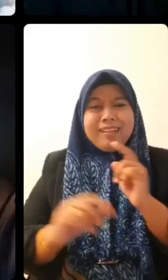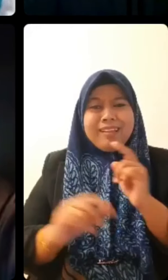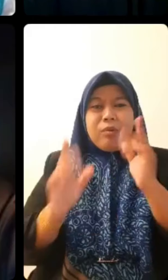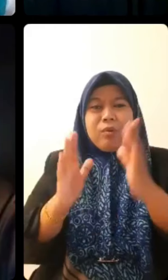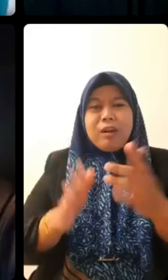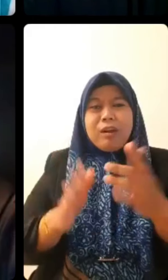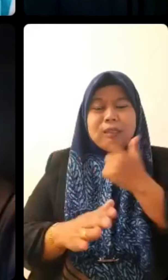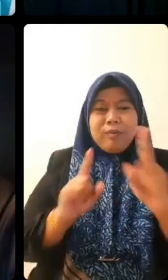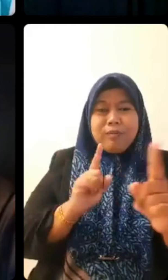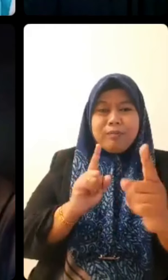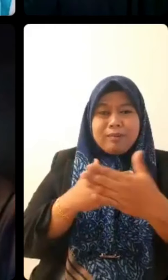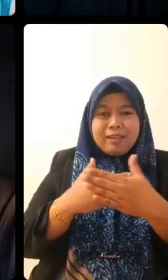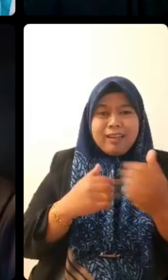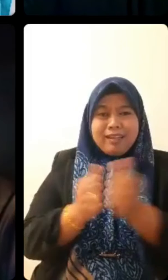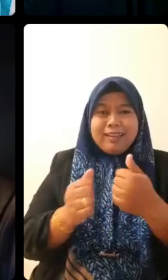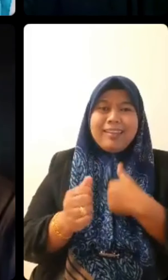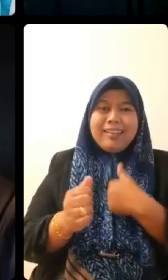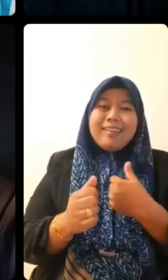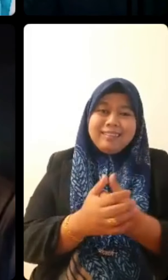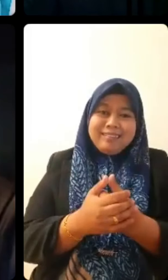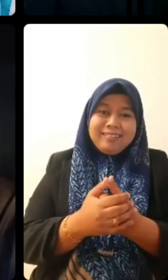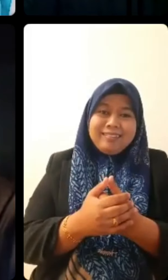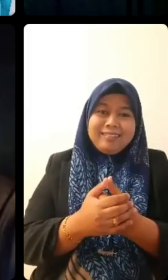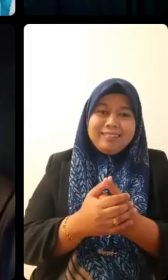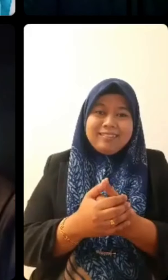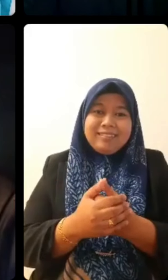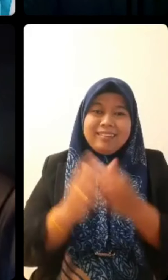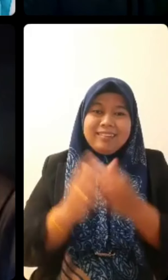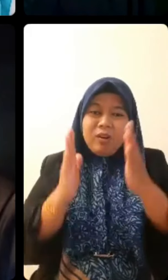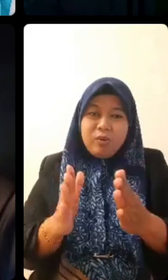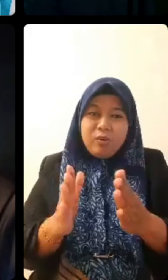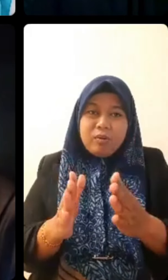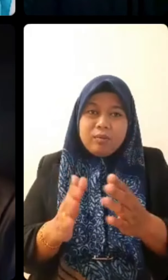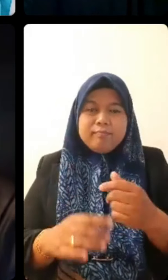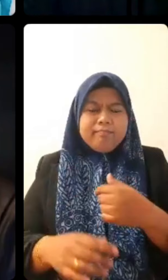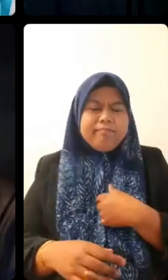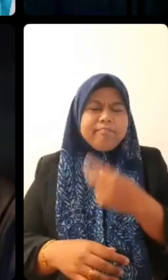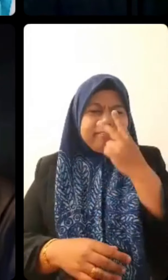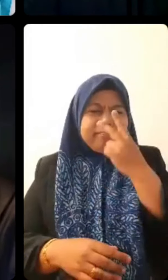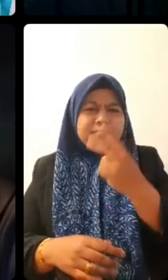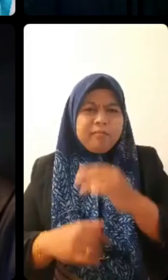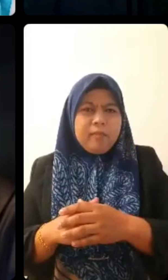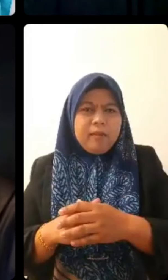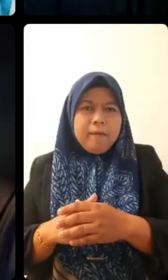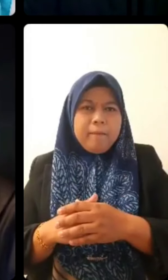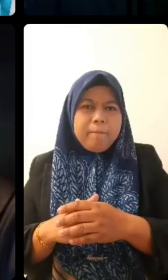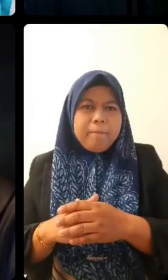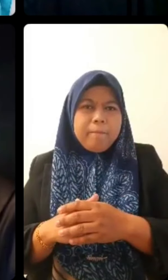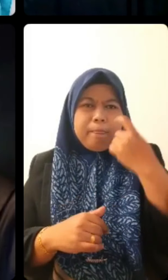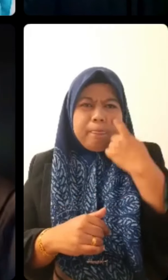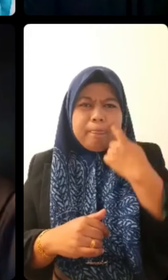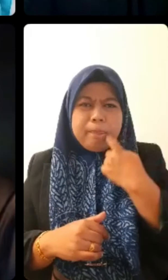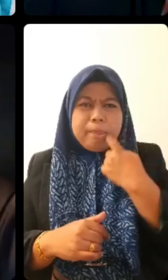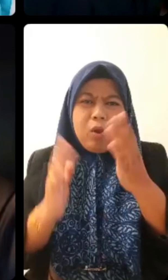keempat baru dia ambil order. Sampai orang keempat tu, saya cakap dah seperti biasa. Nah, orang dalam yang pertama, yang kedua, yang ketiga